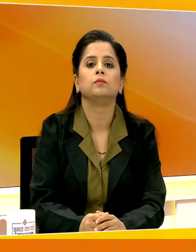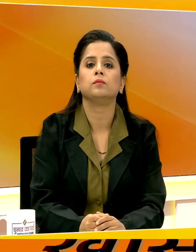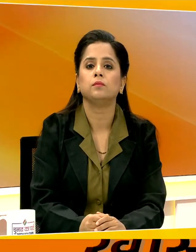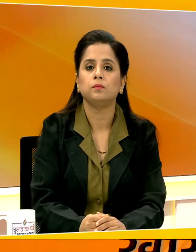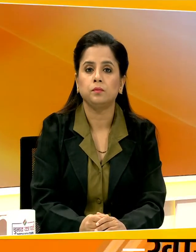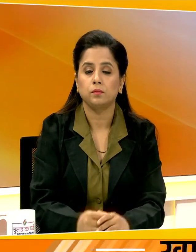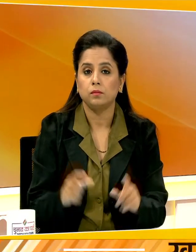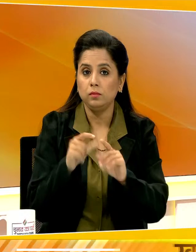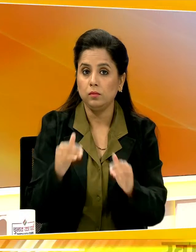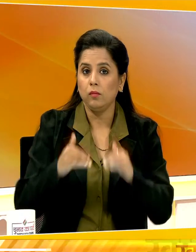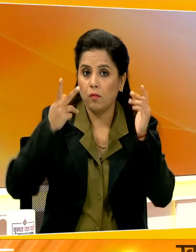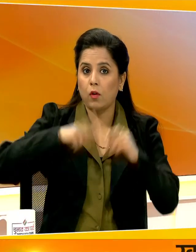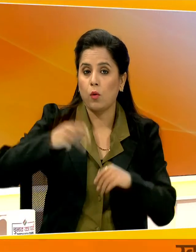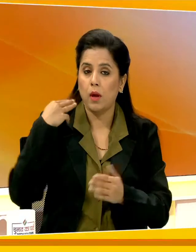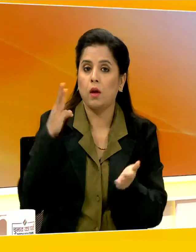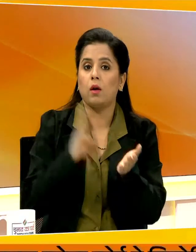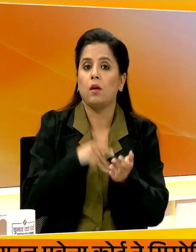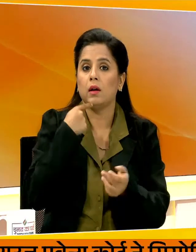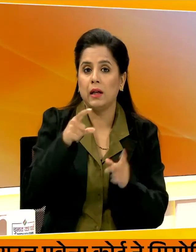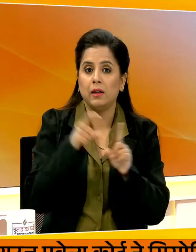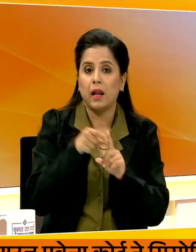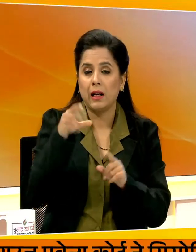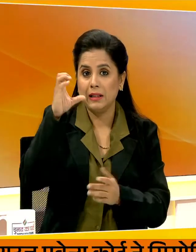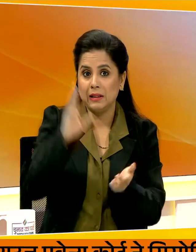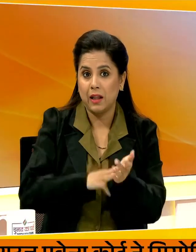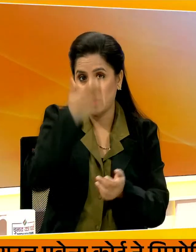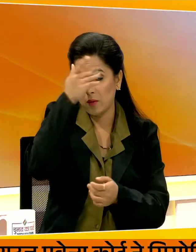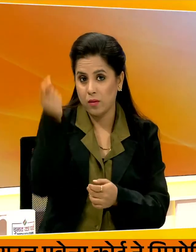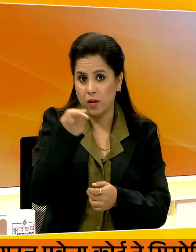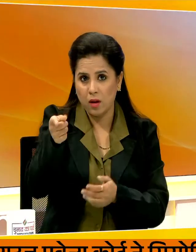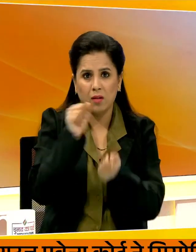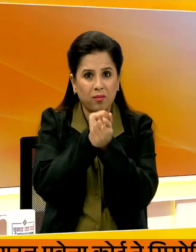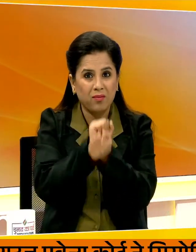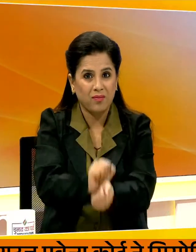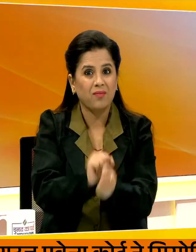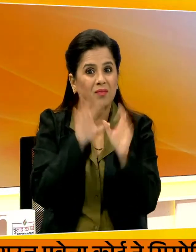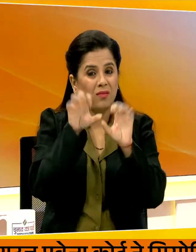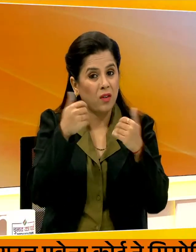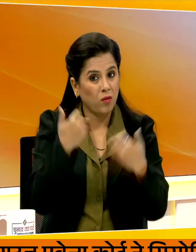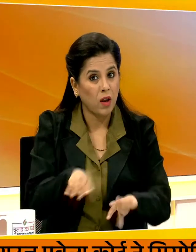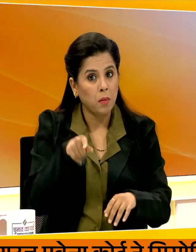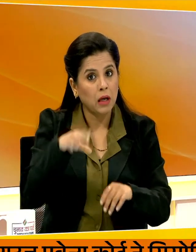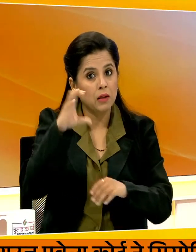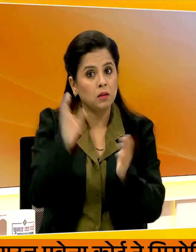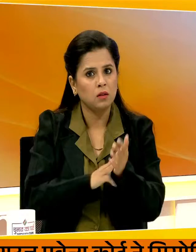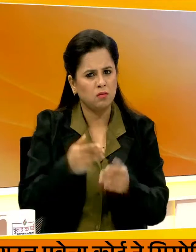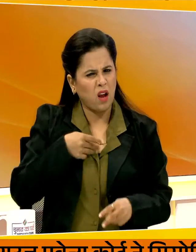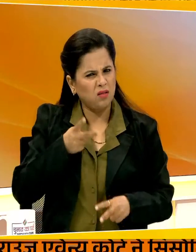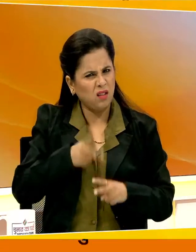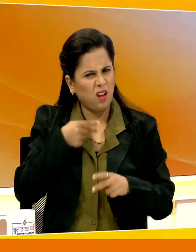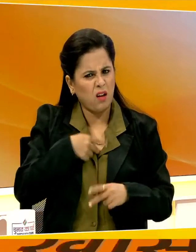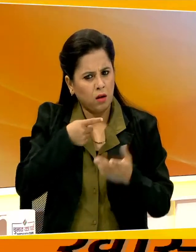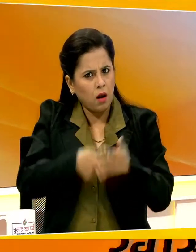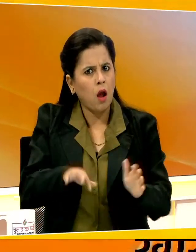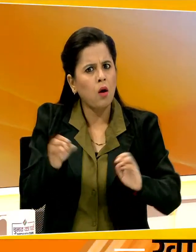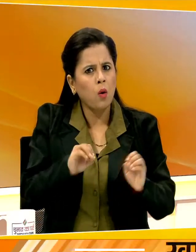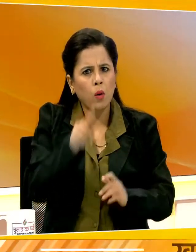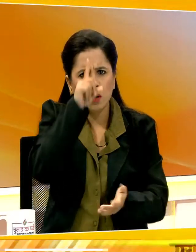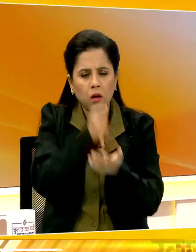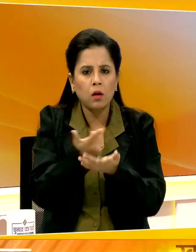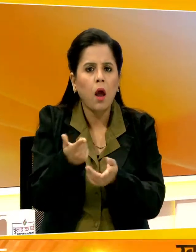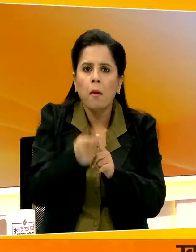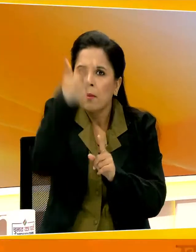दिल्ली हाई कोर्ट ने सोमवार को कहा कि दिल्ली के मुख्यमंत्री अरविंद केजरीवाल की गिरफ्तारी के बावजूद मुख्यमंत्री पद पर बने रहने का फैसला निजी